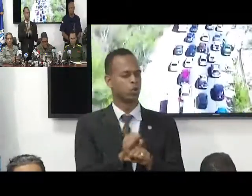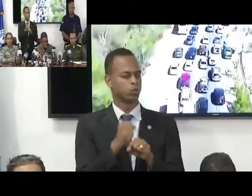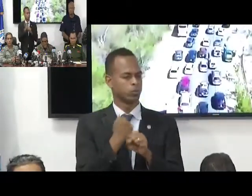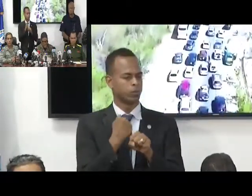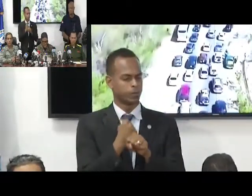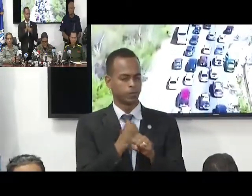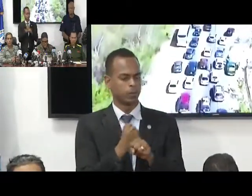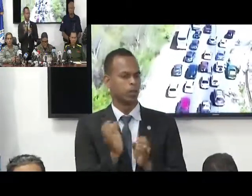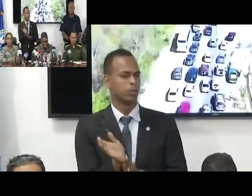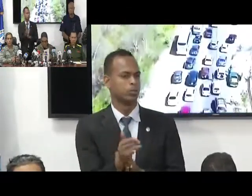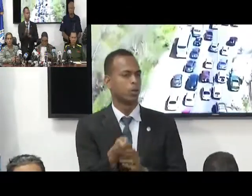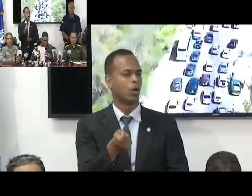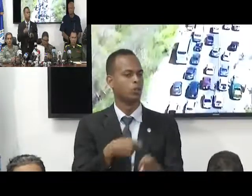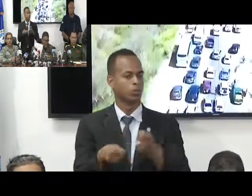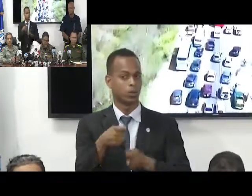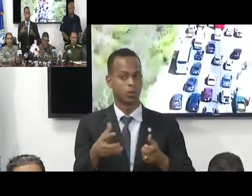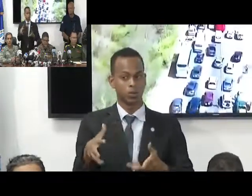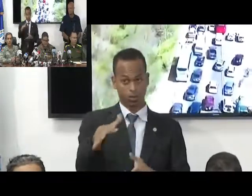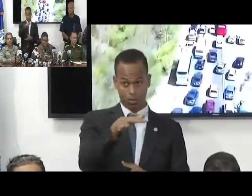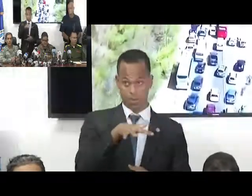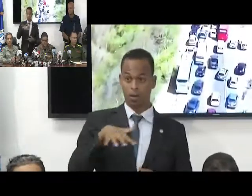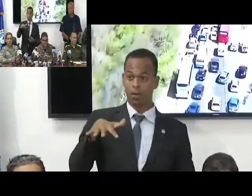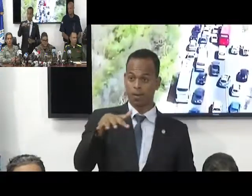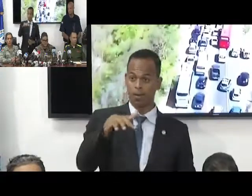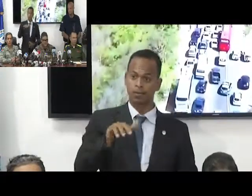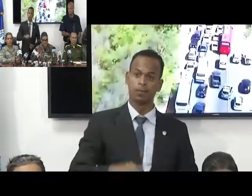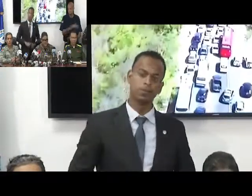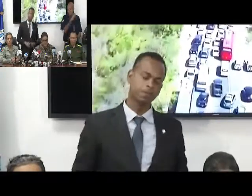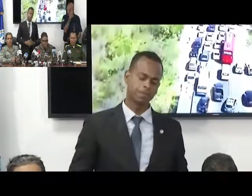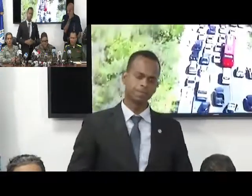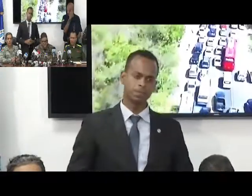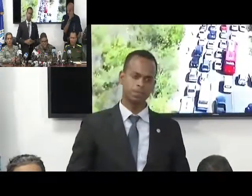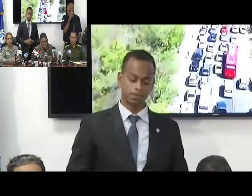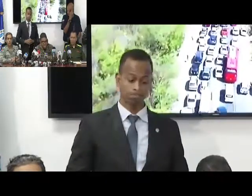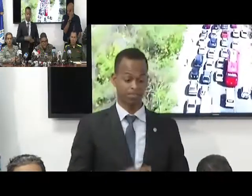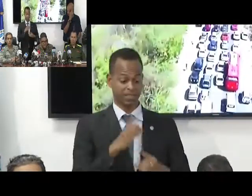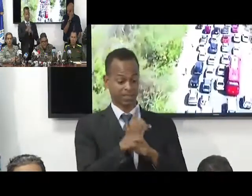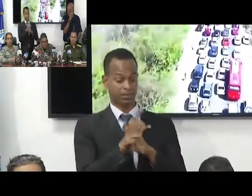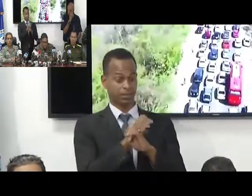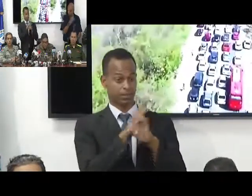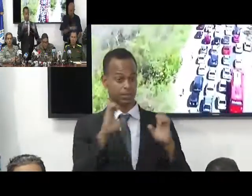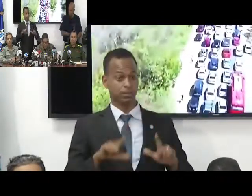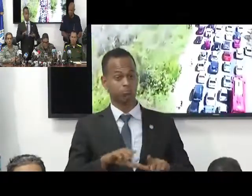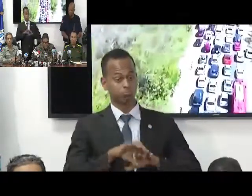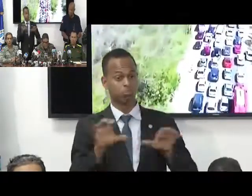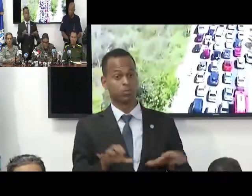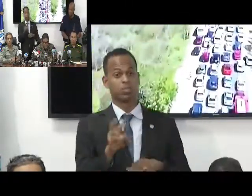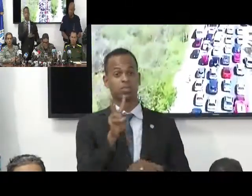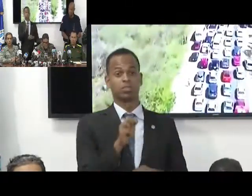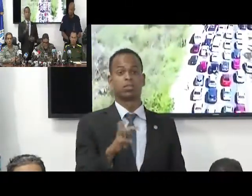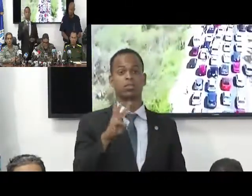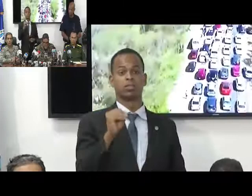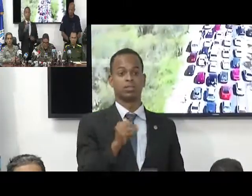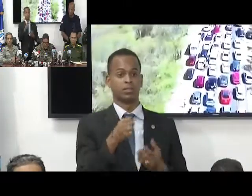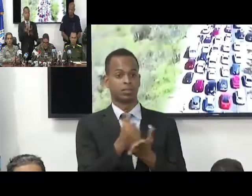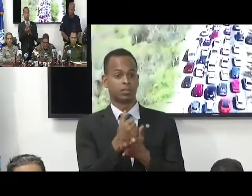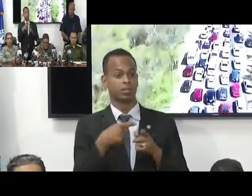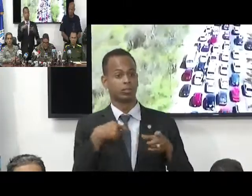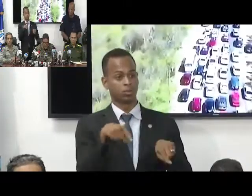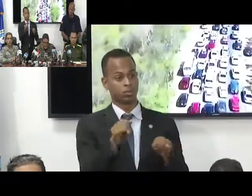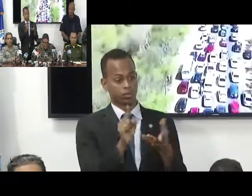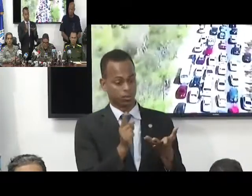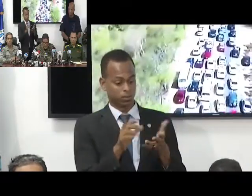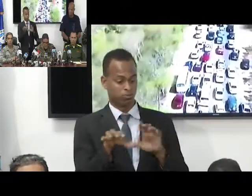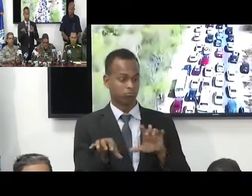pequeñas embarcaciones en toda la costa del país. La Defensa Civil realizó 260 asistencias durante el